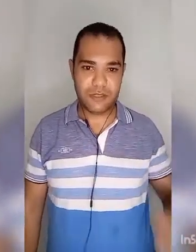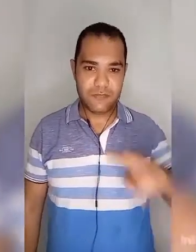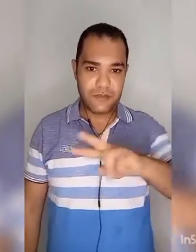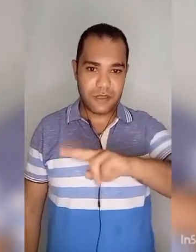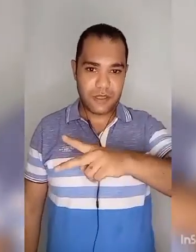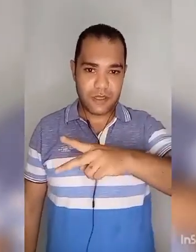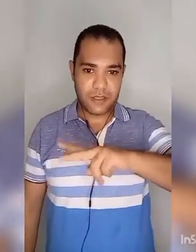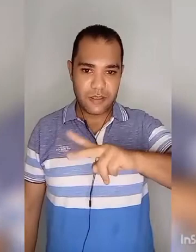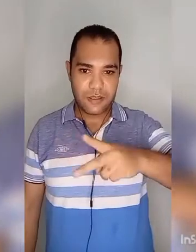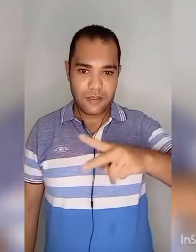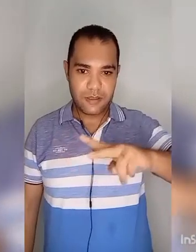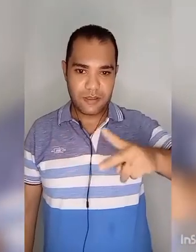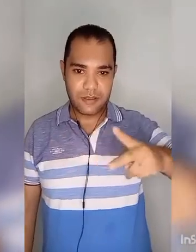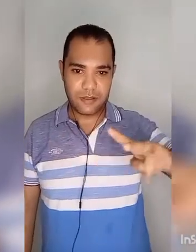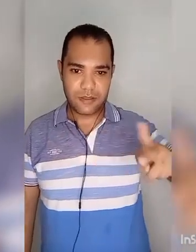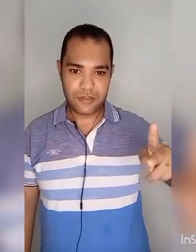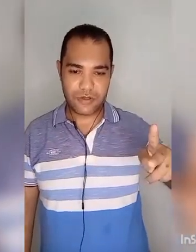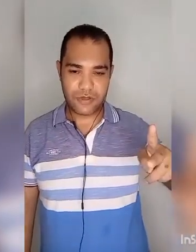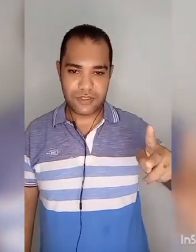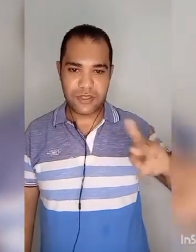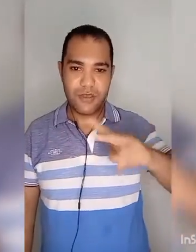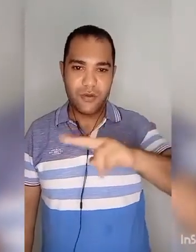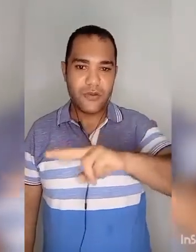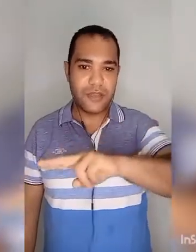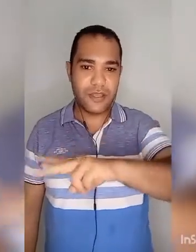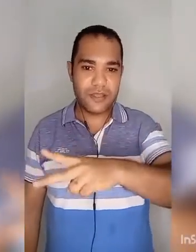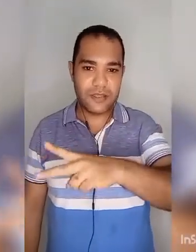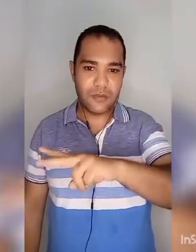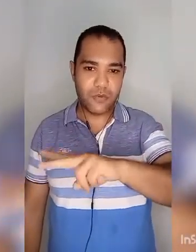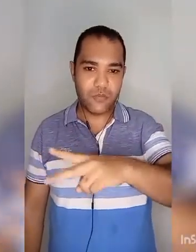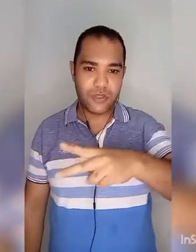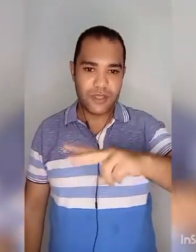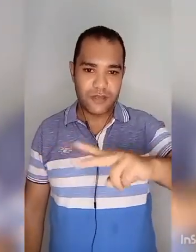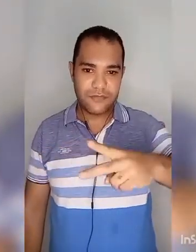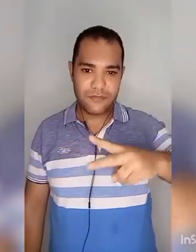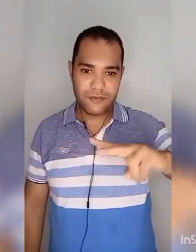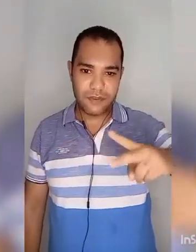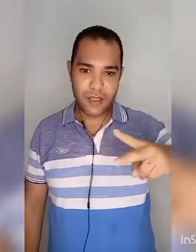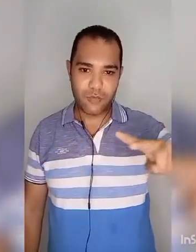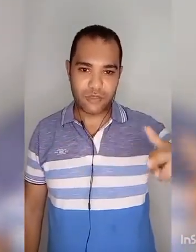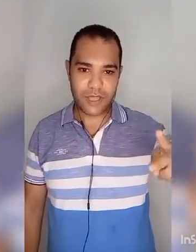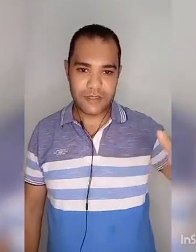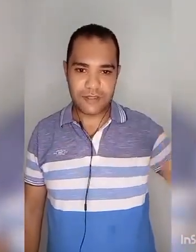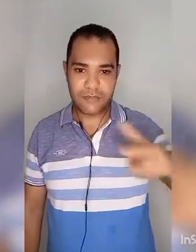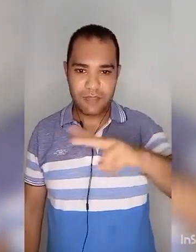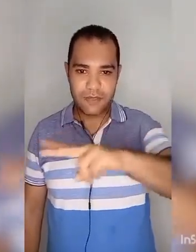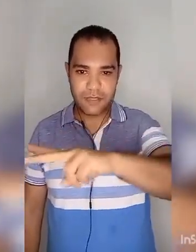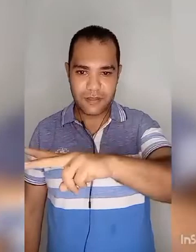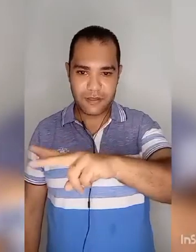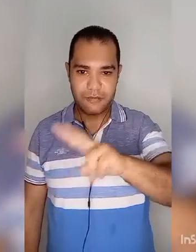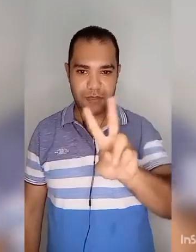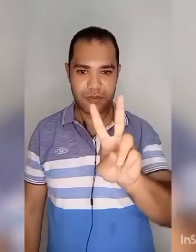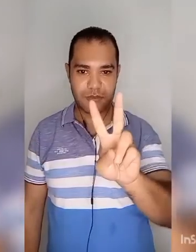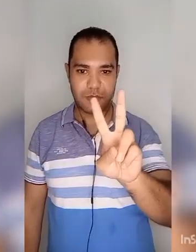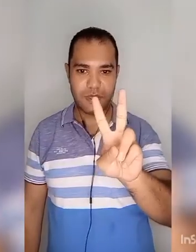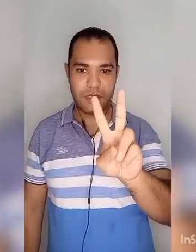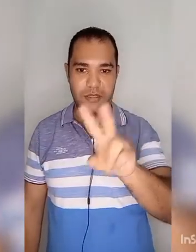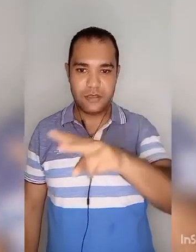في الاشارة دي قلنا ان لما اقول مختلف او متعدد بعمل كده، صبعيني الاتنين